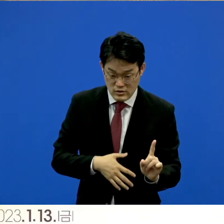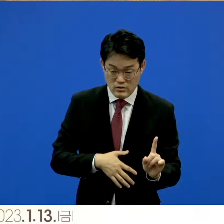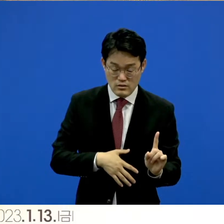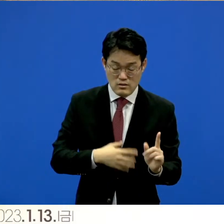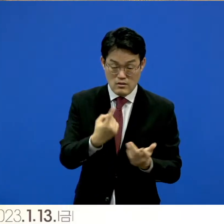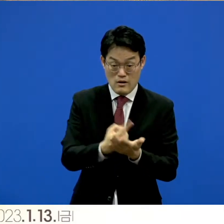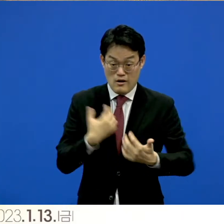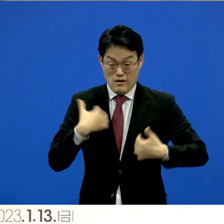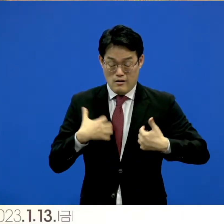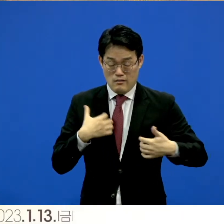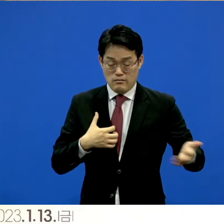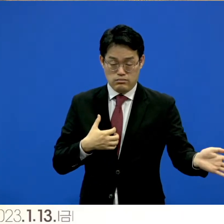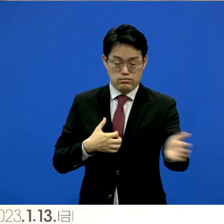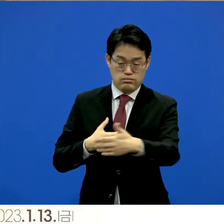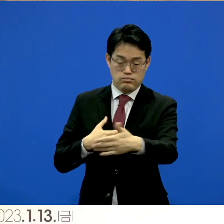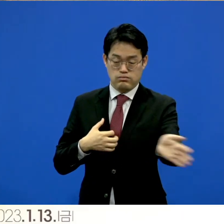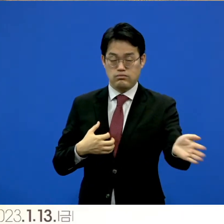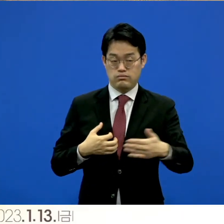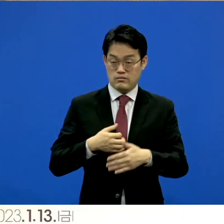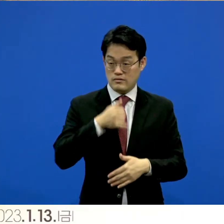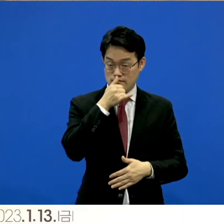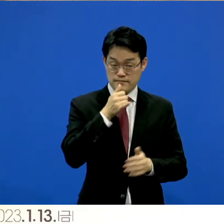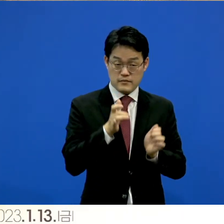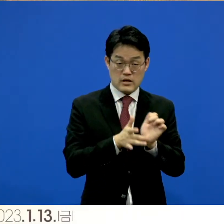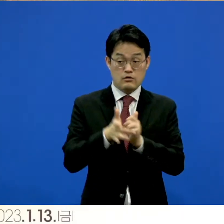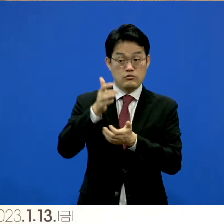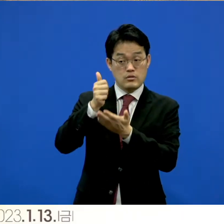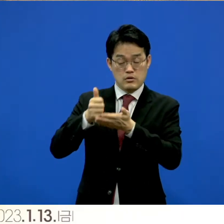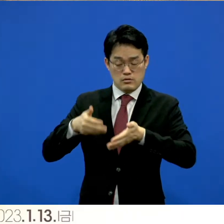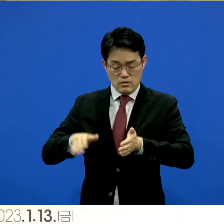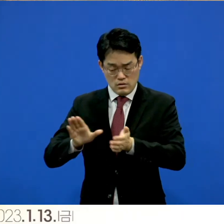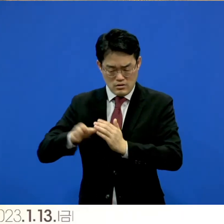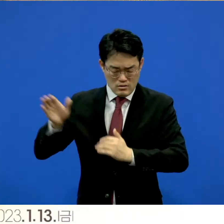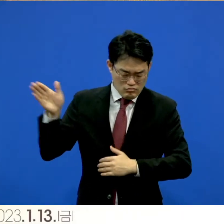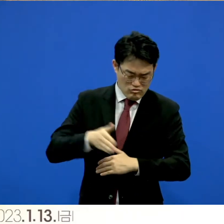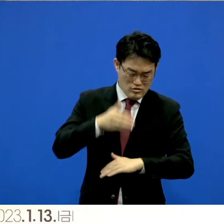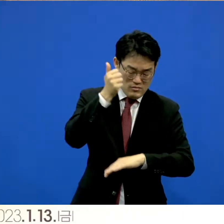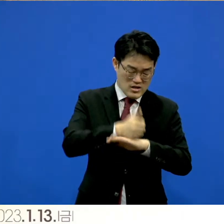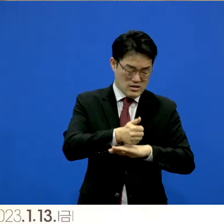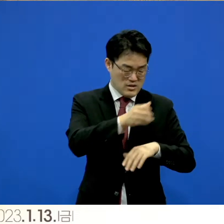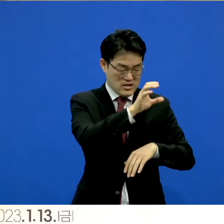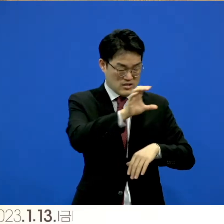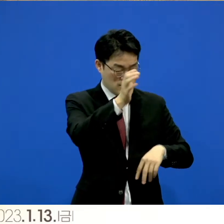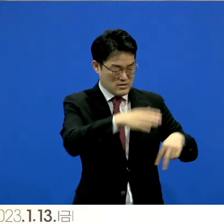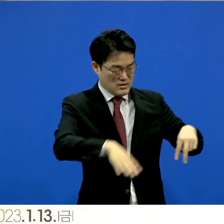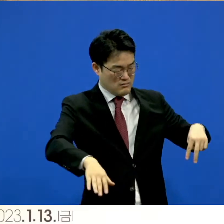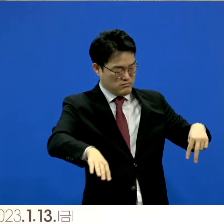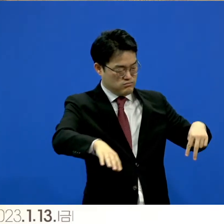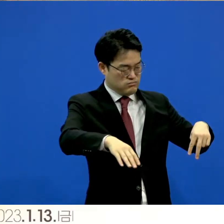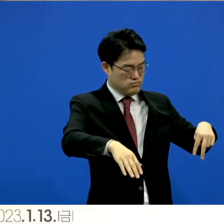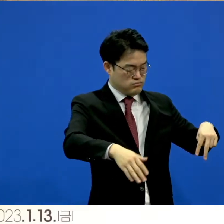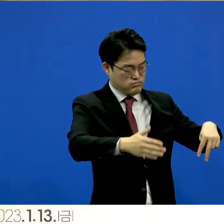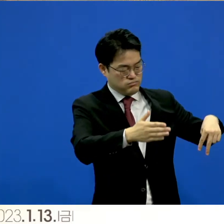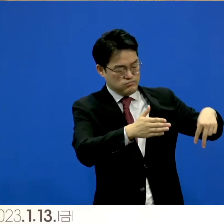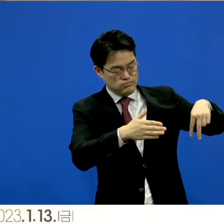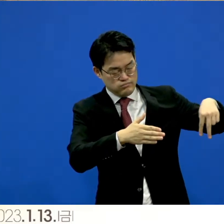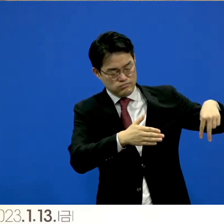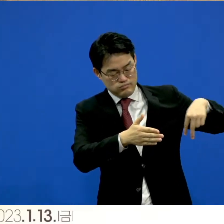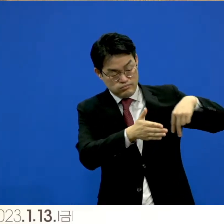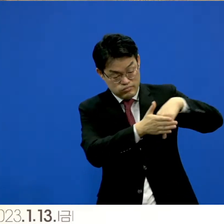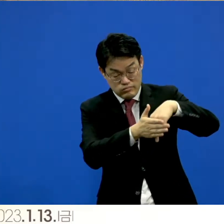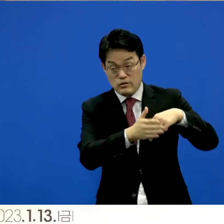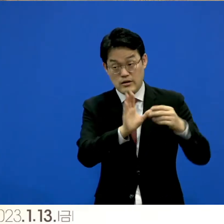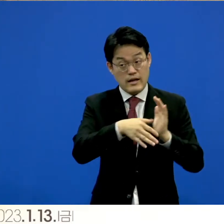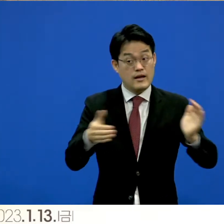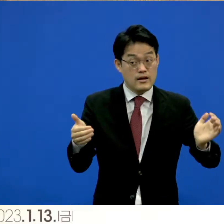예수님은 태어나신 순간부터 마지막까지 십자가까지 배제로 일관된 무시와 거절과